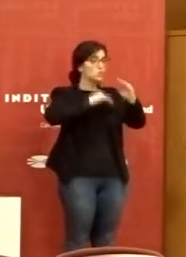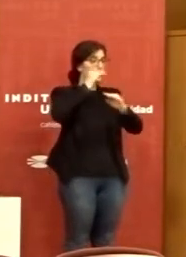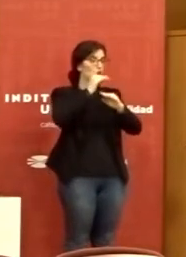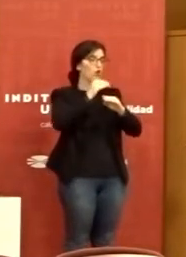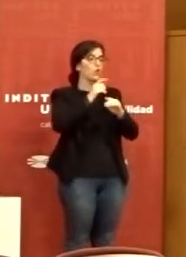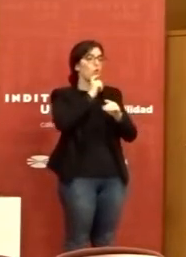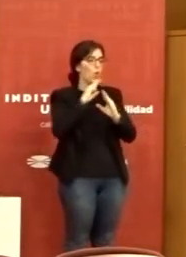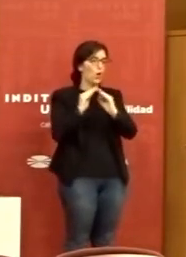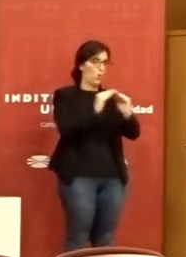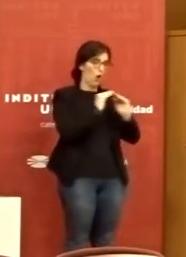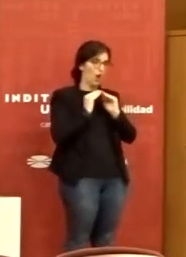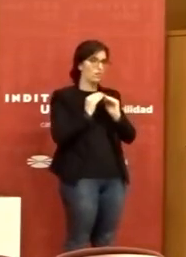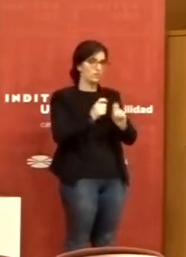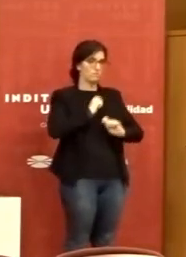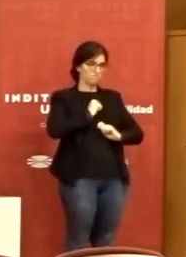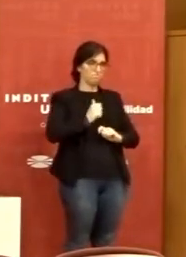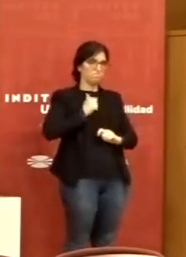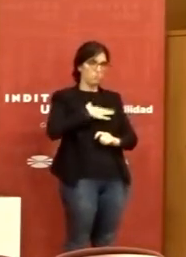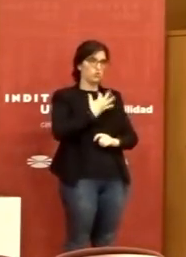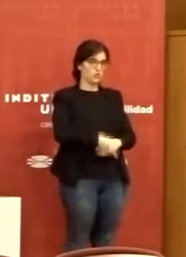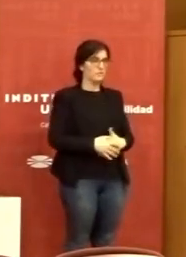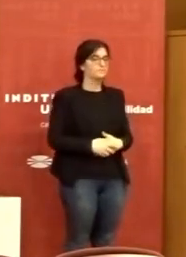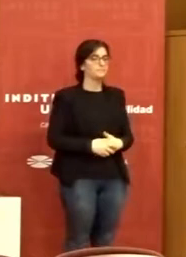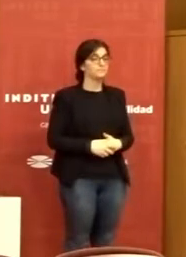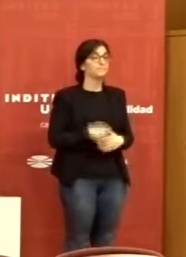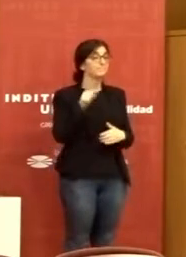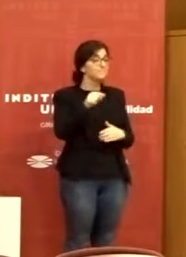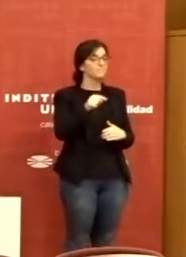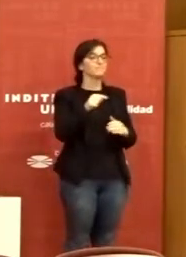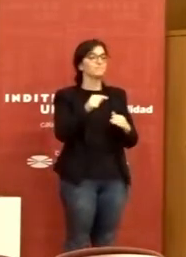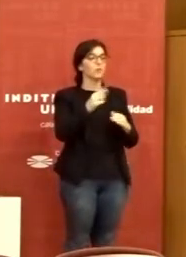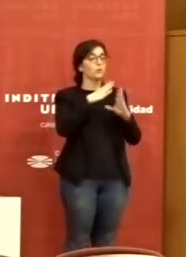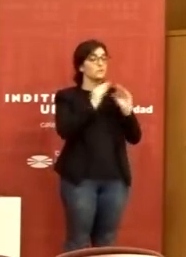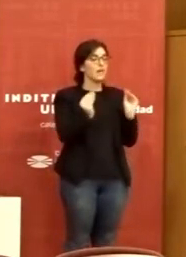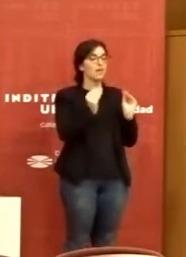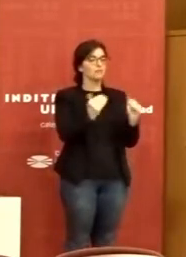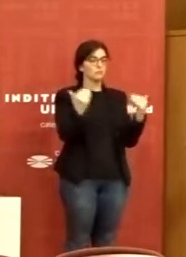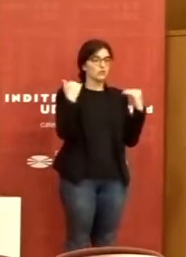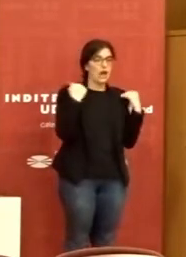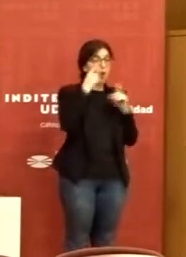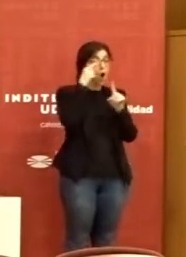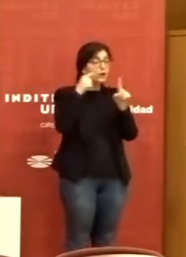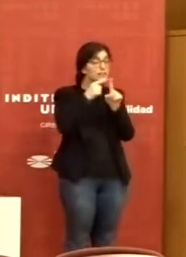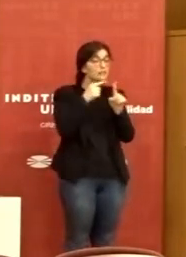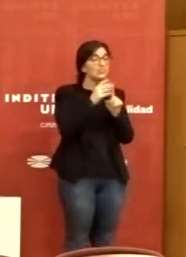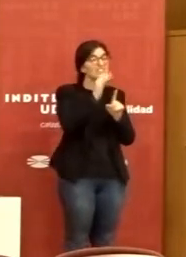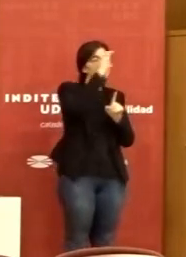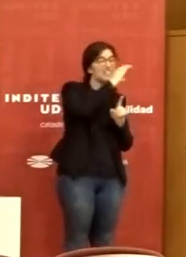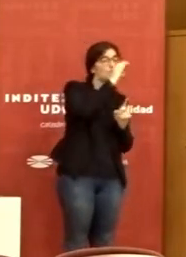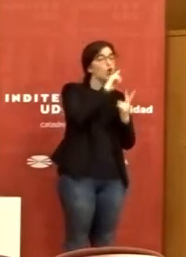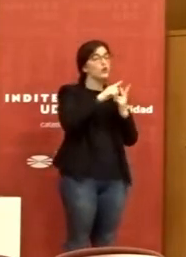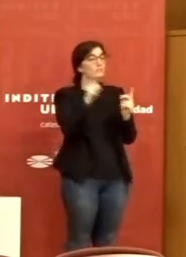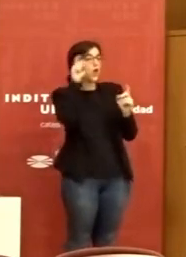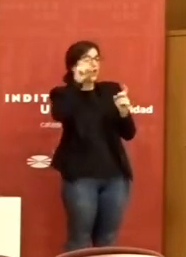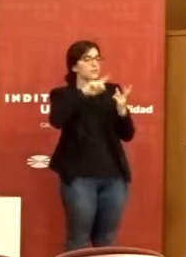igualdad. Entendemos que una universidad comprometida y socialmente responsable no solo tiene objetivos docentes, científicos o de transferencia